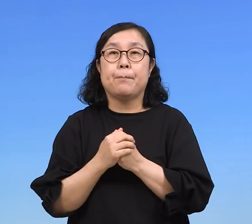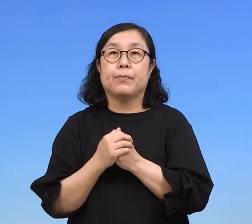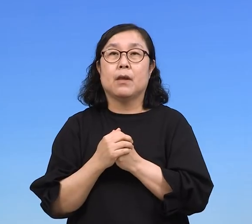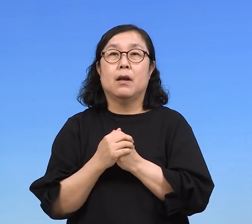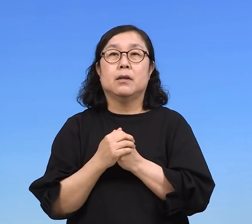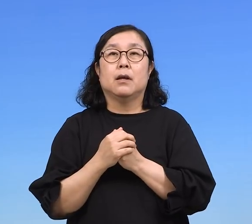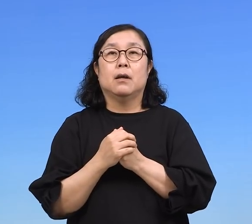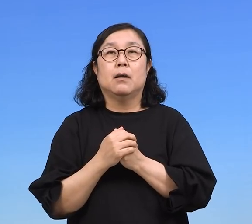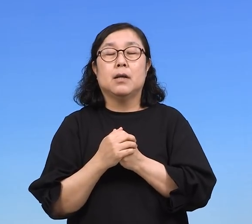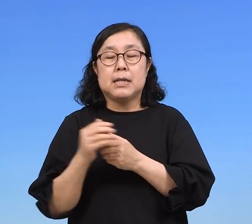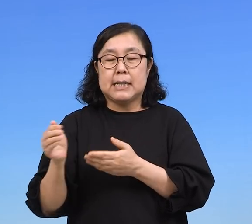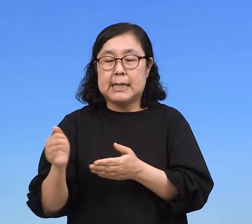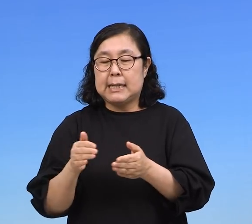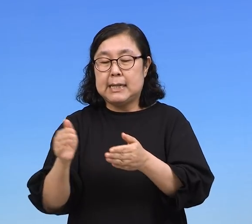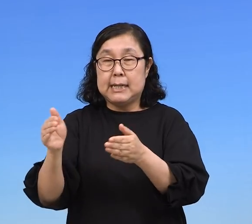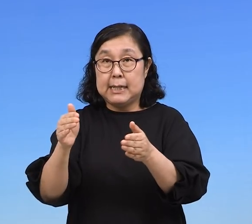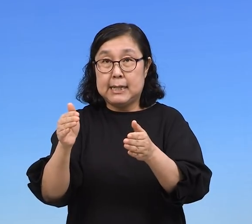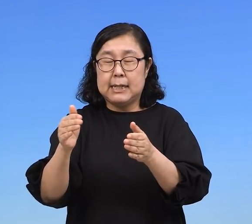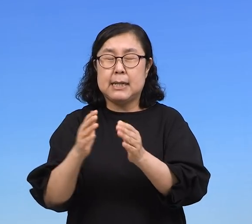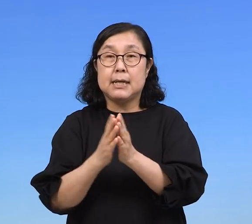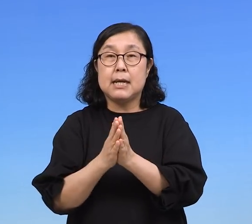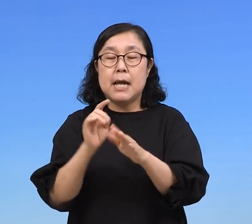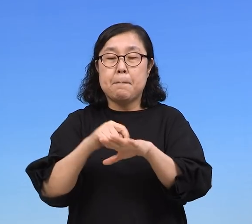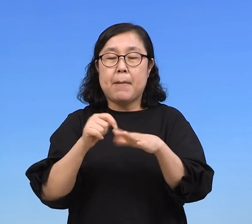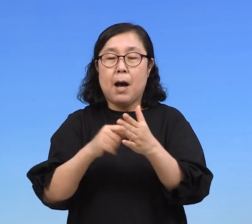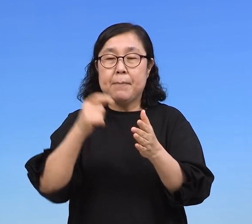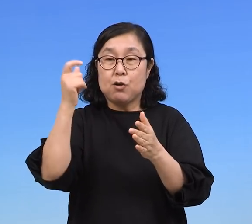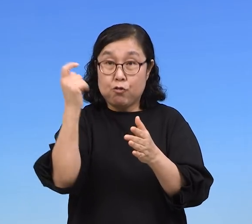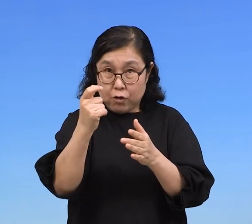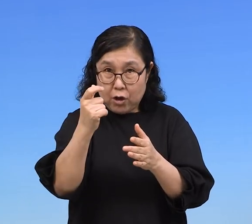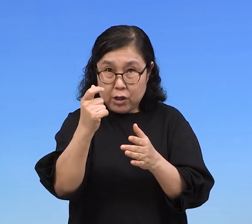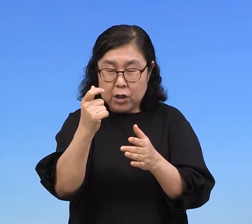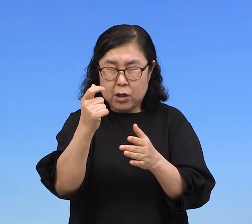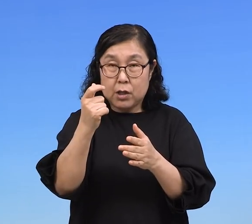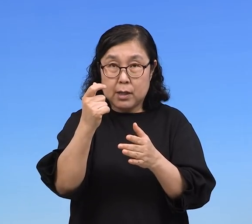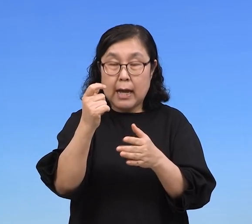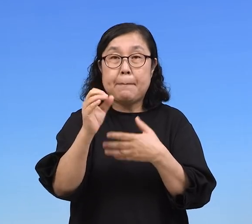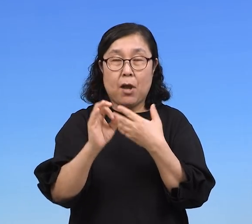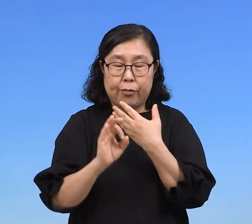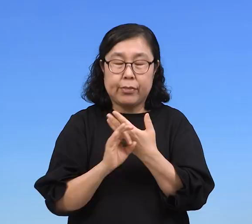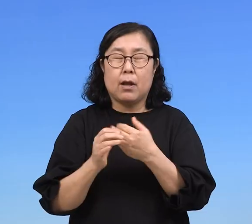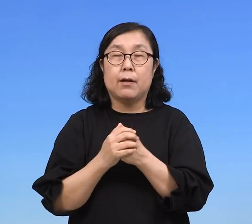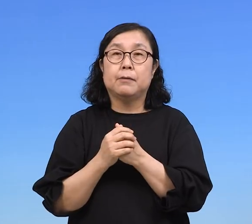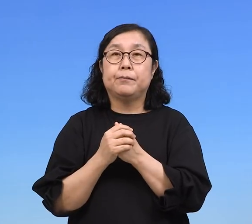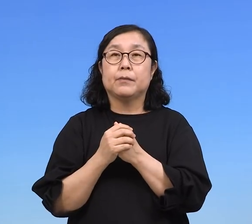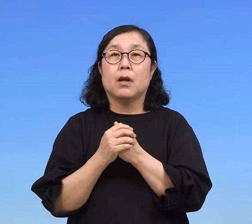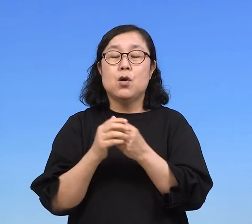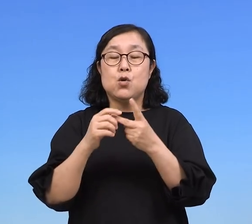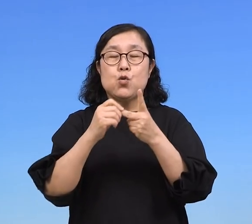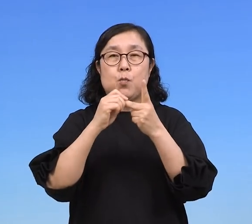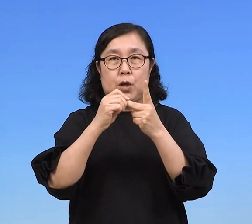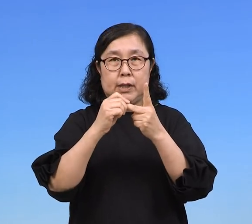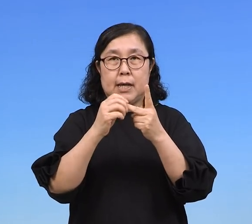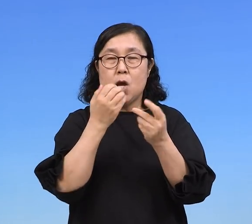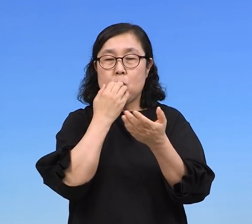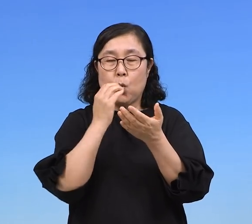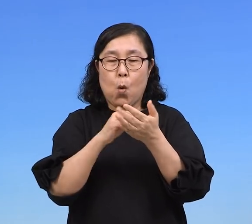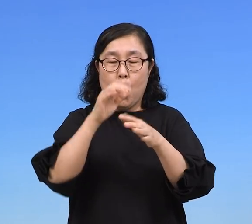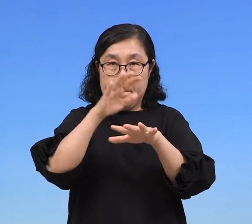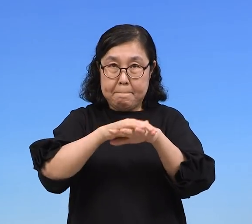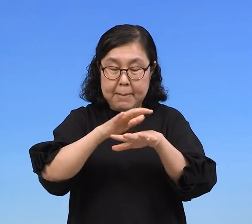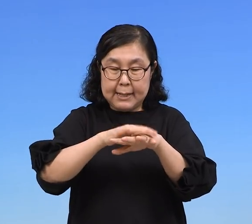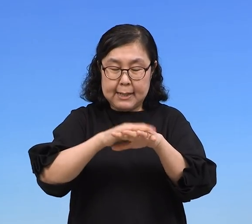앞에 길가가 이게 마음이 굳어진 상태를 설명하는 거라면, 두 번째로